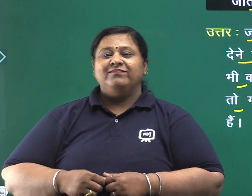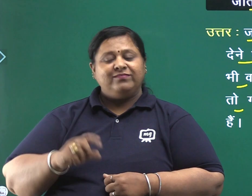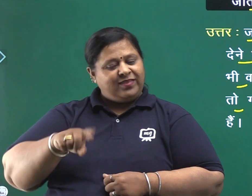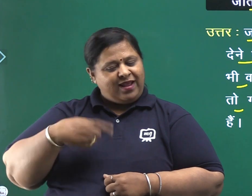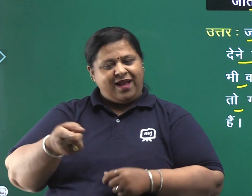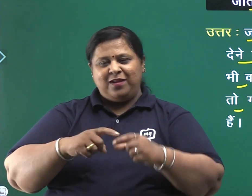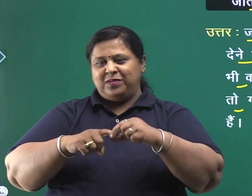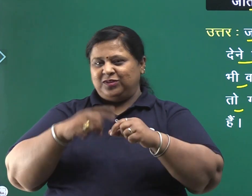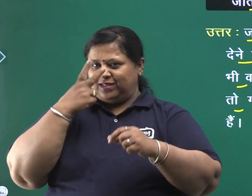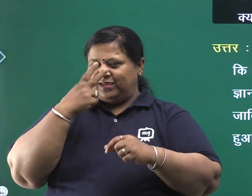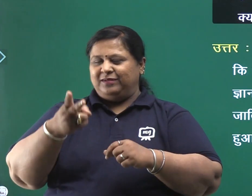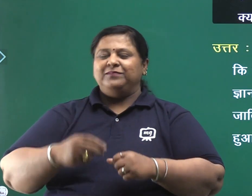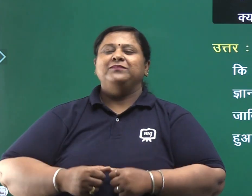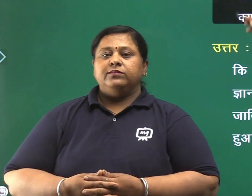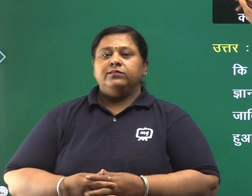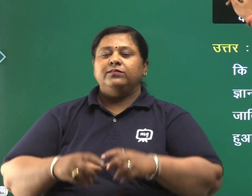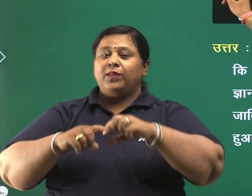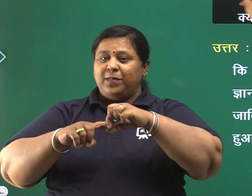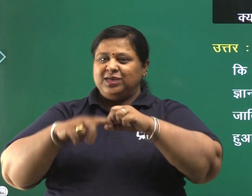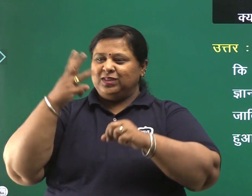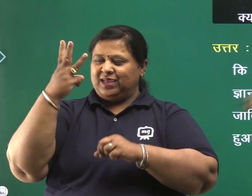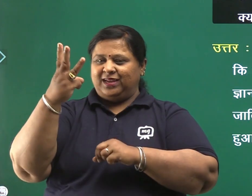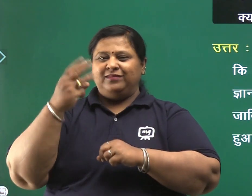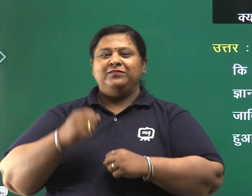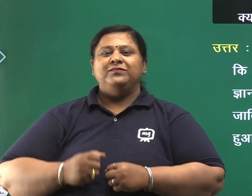आगे का प्रश्न देखते हैं। प्रश्न 3।